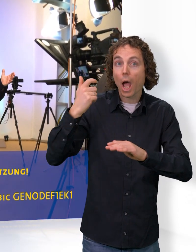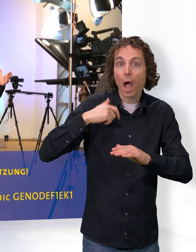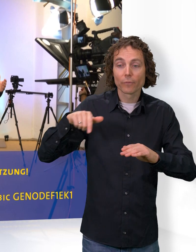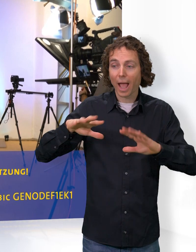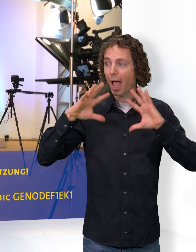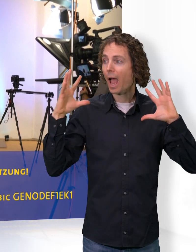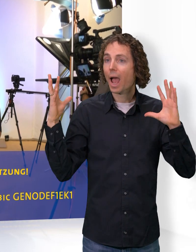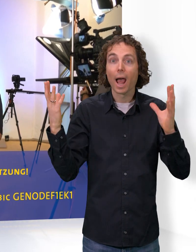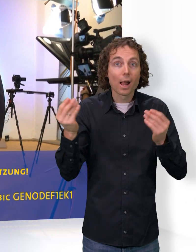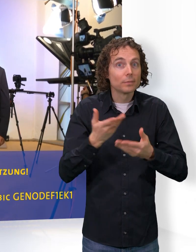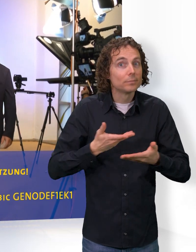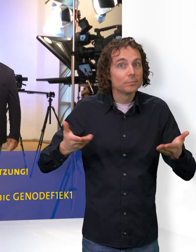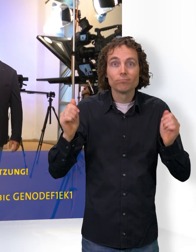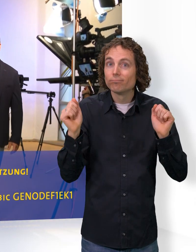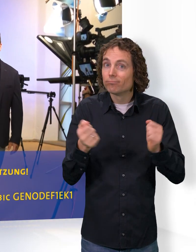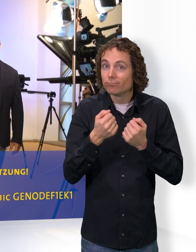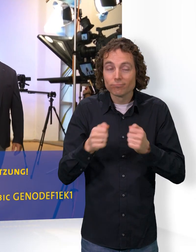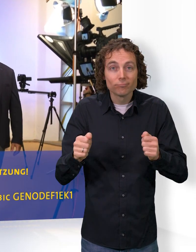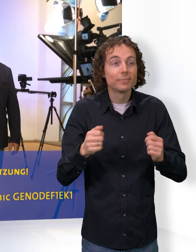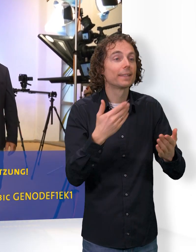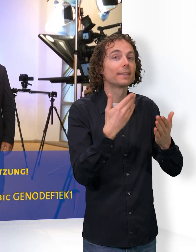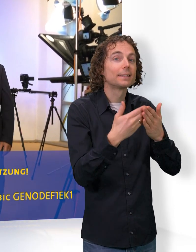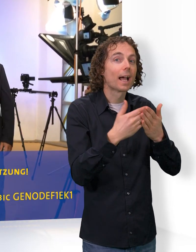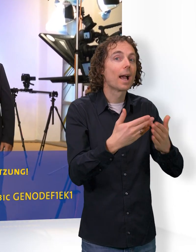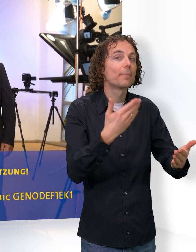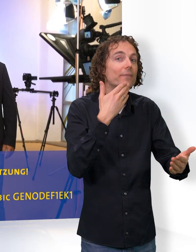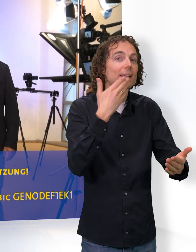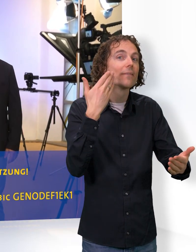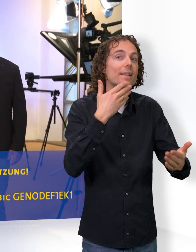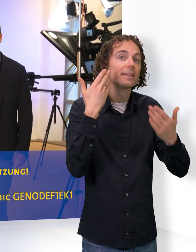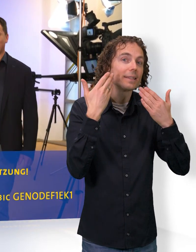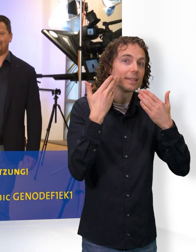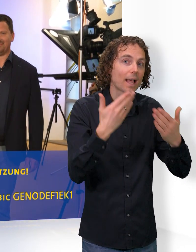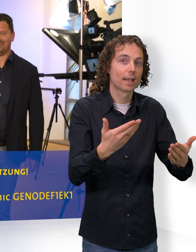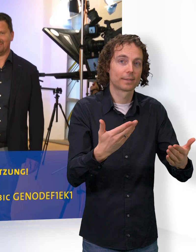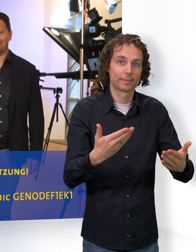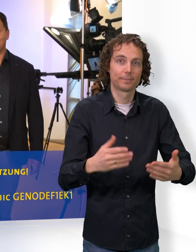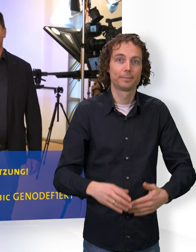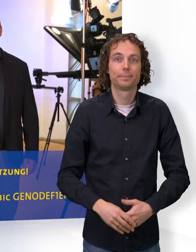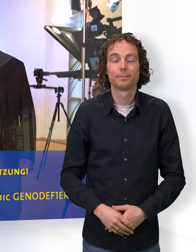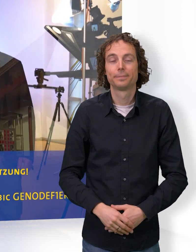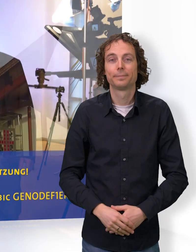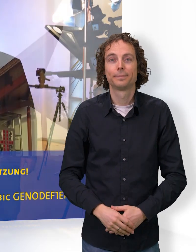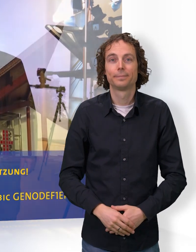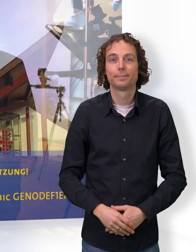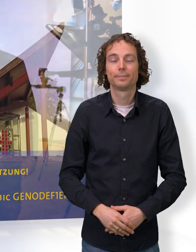das alles nicht möglich. Deshalb vielen, vielen Dank.